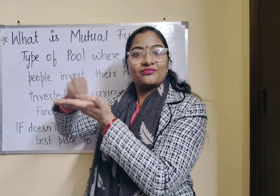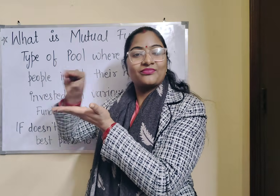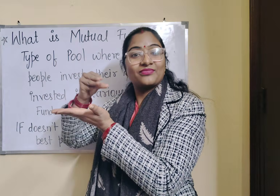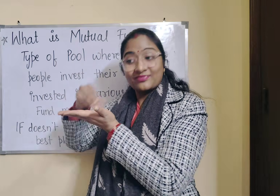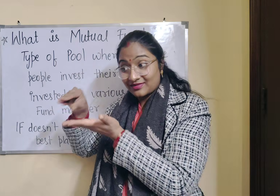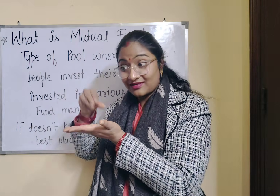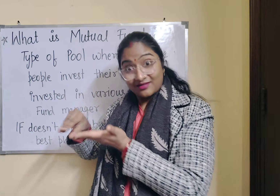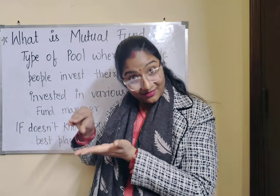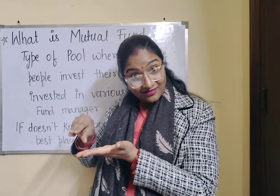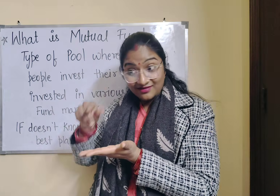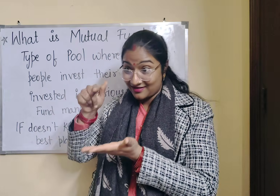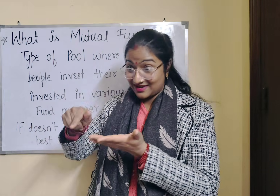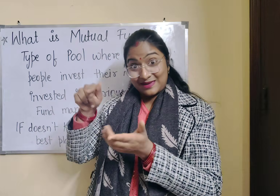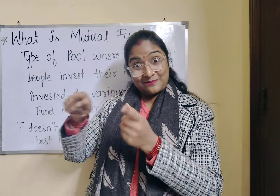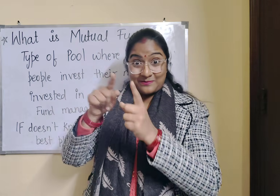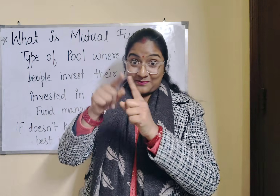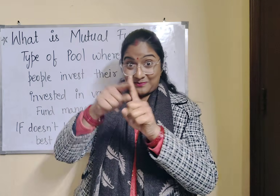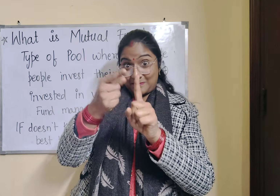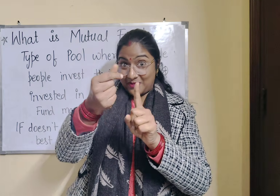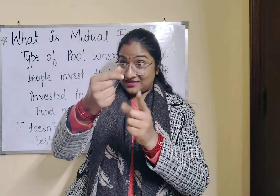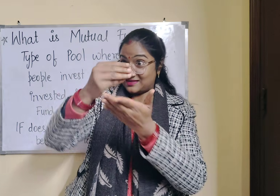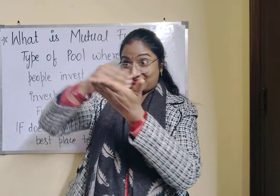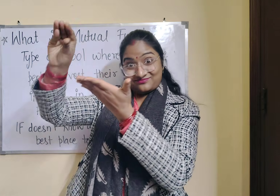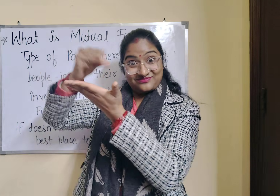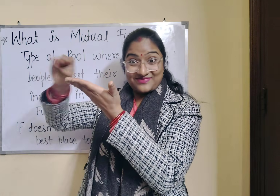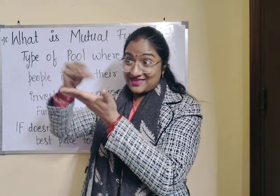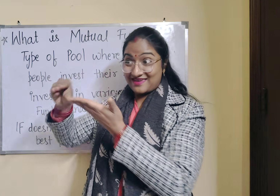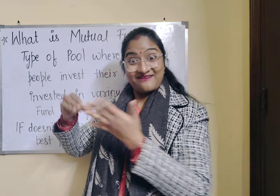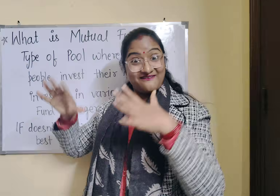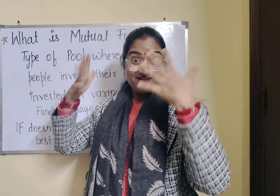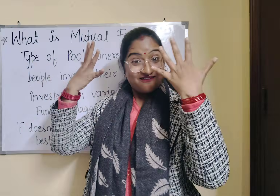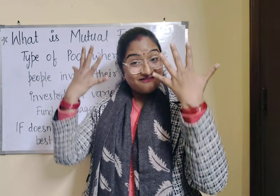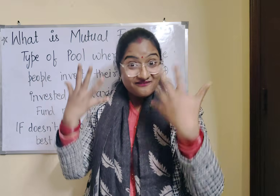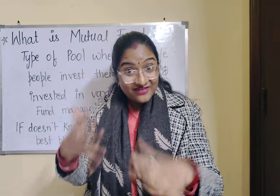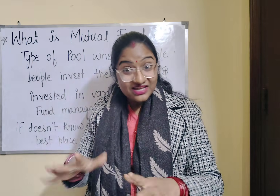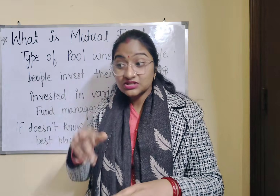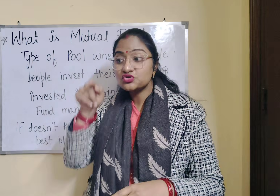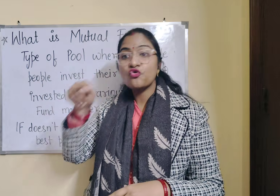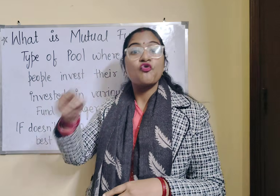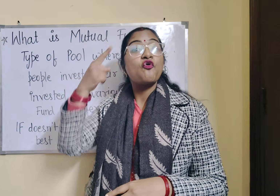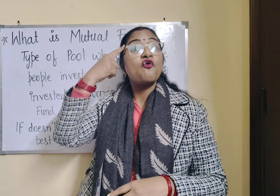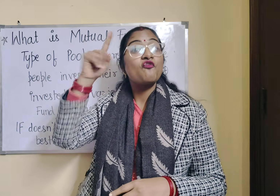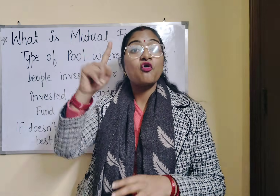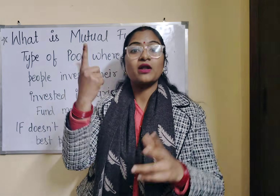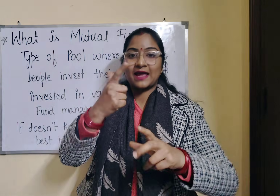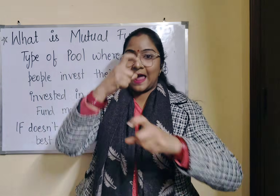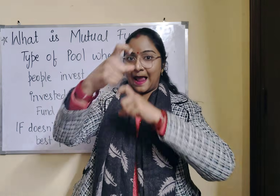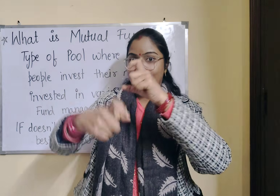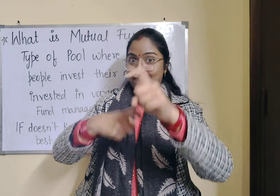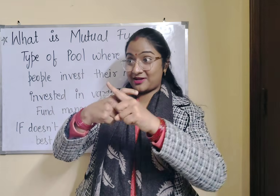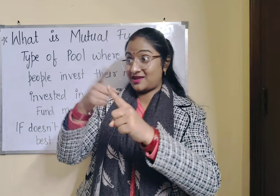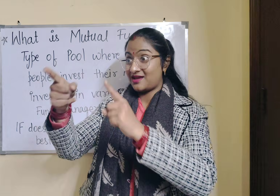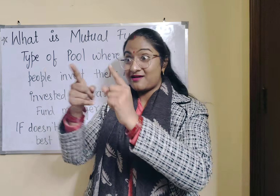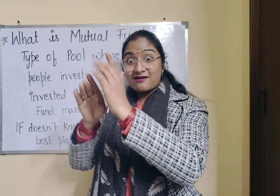समझ लीजिए। अब वहाँ पे जितनी वो कंपनीज़ हैं, हम लोगों ने या जितने लोगों ने वहाँ पे पैसा दिया है वो